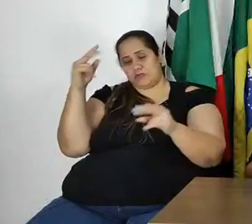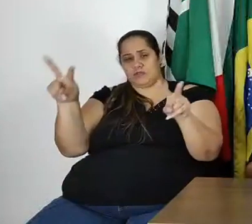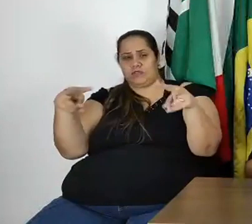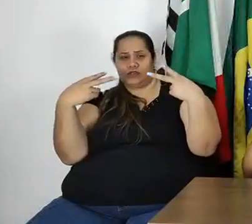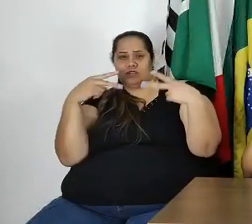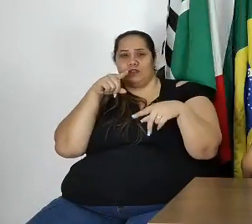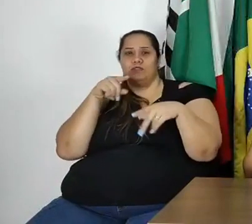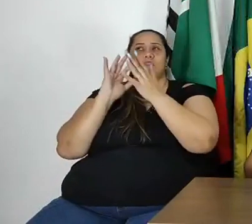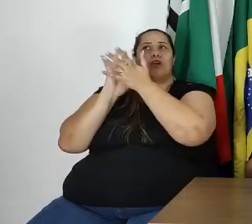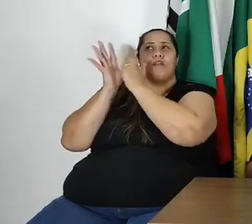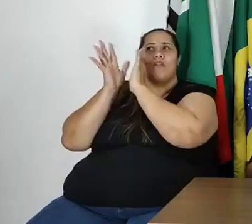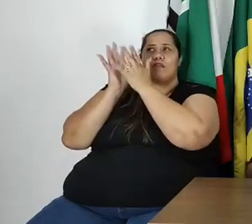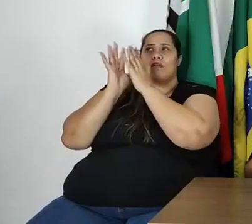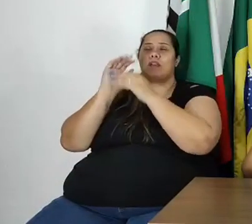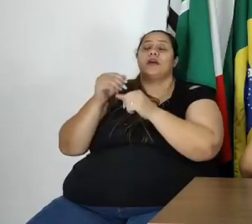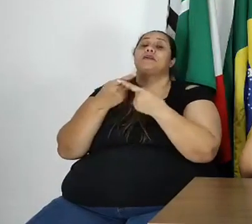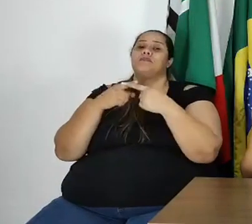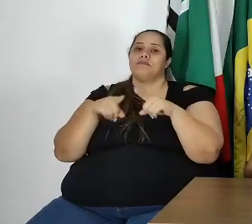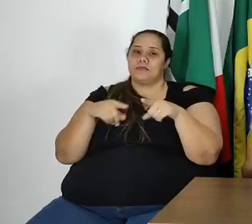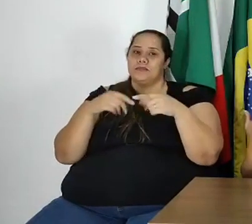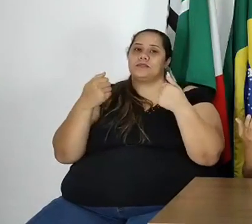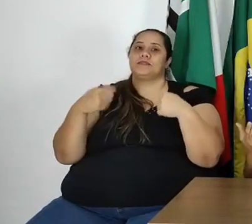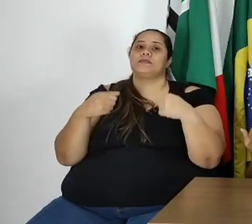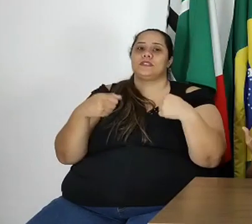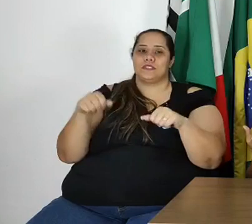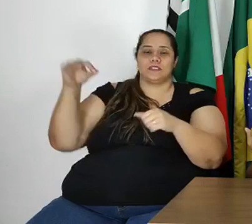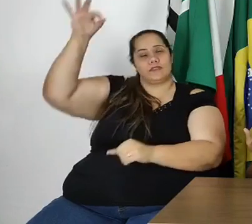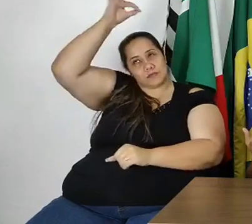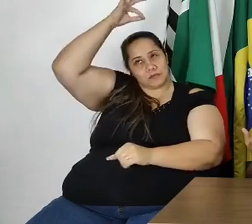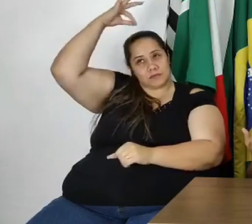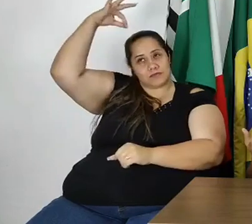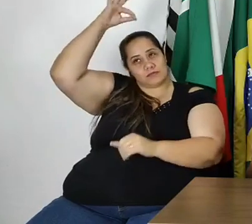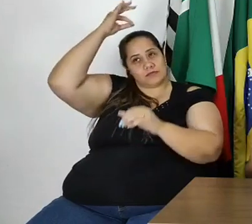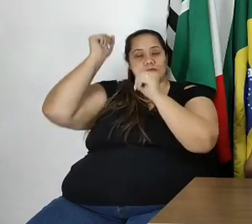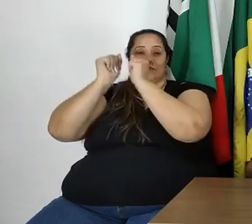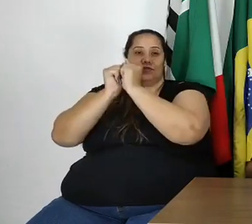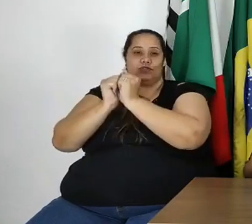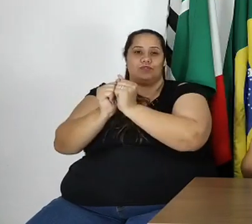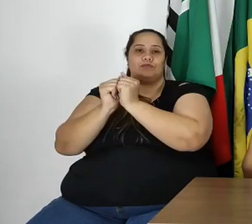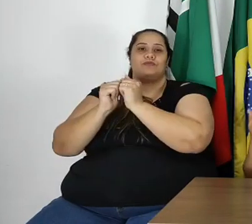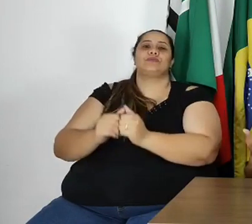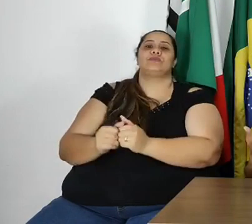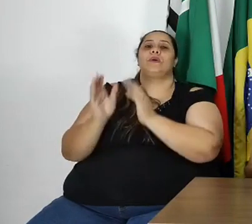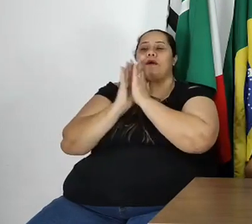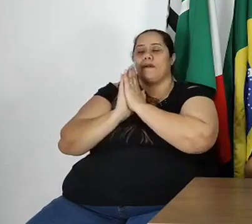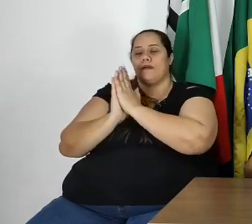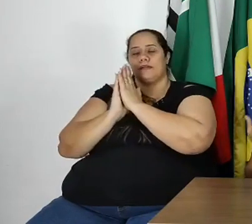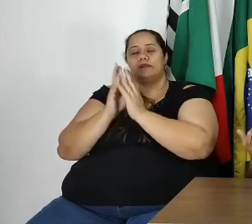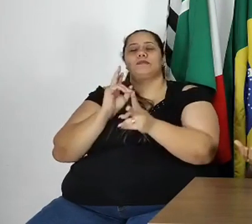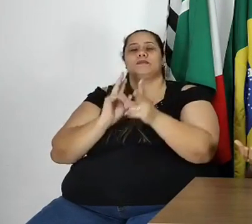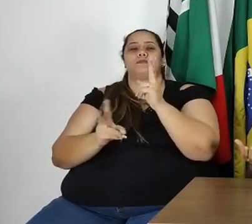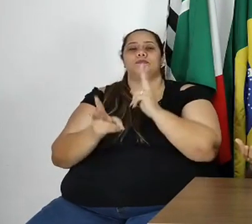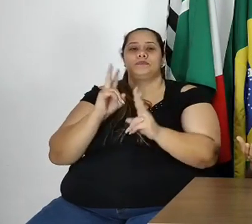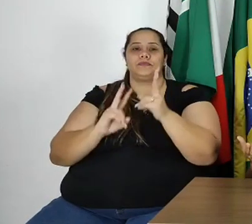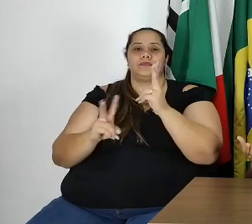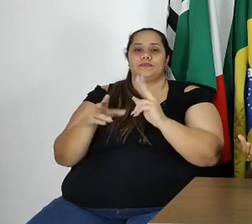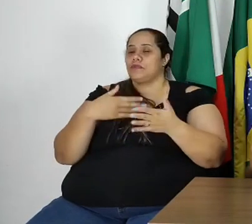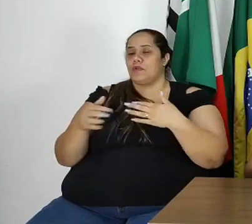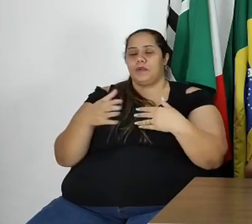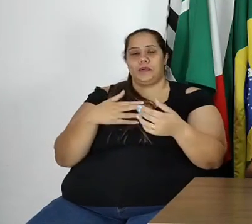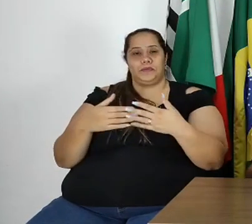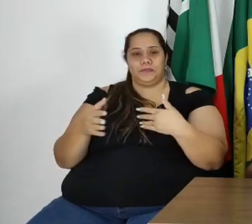importe verdadeiramente com a conexão de você e o Espírito Santo. Ore sempre, independente do